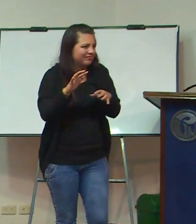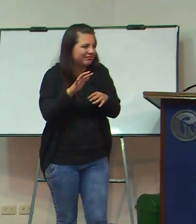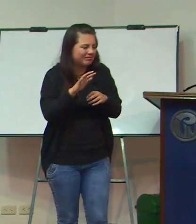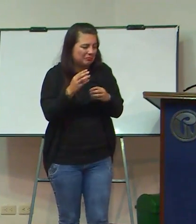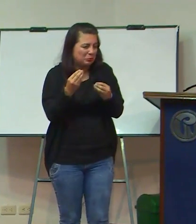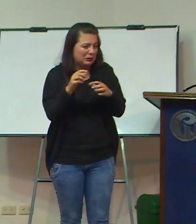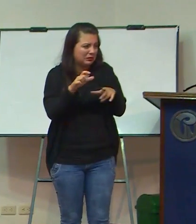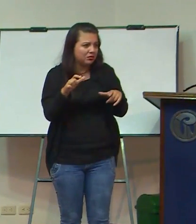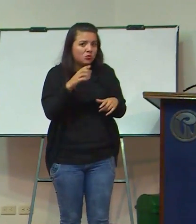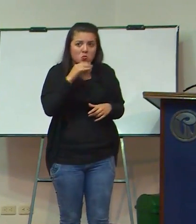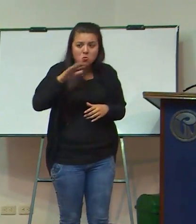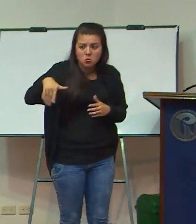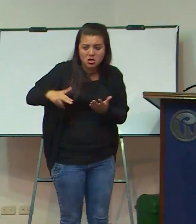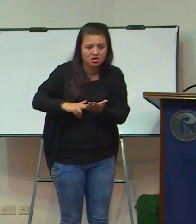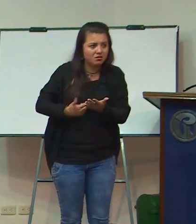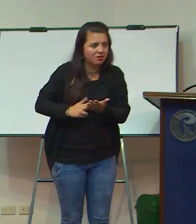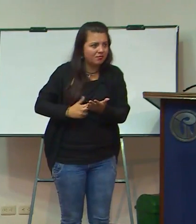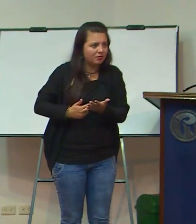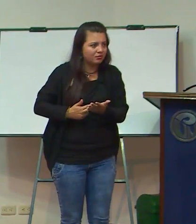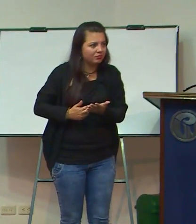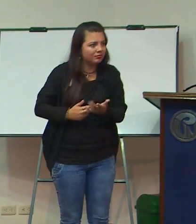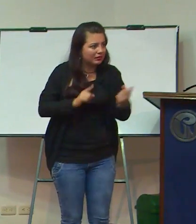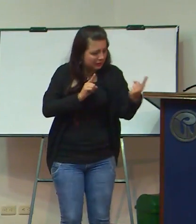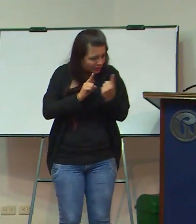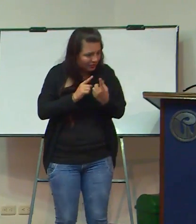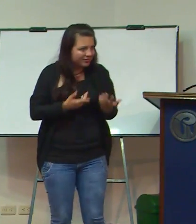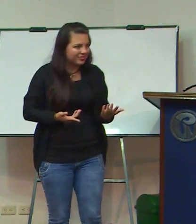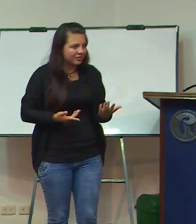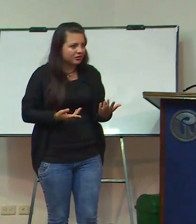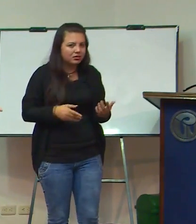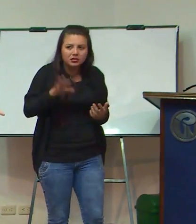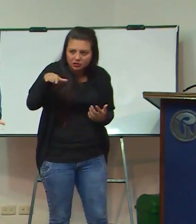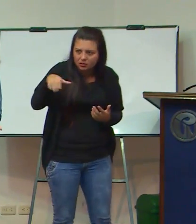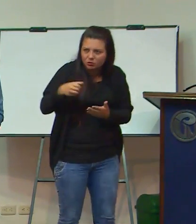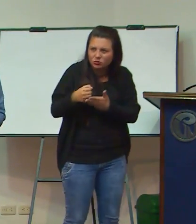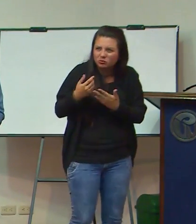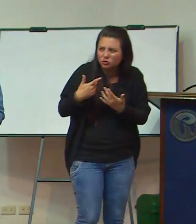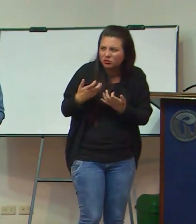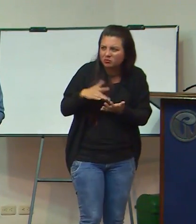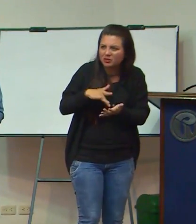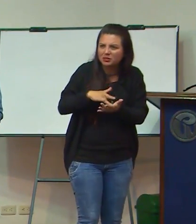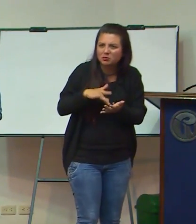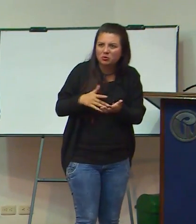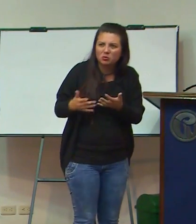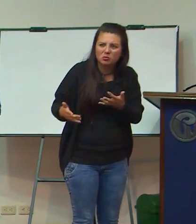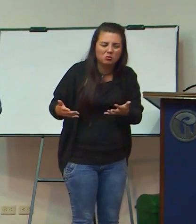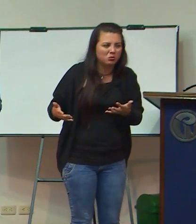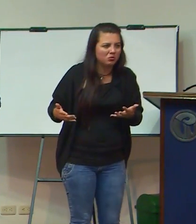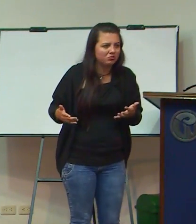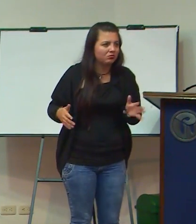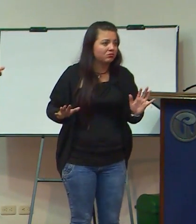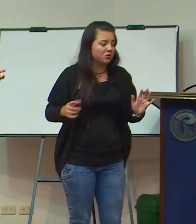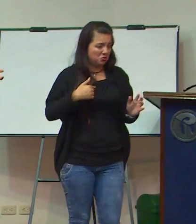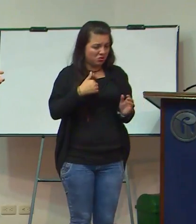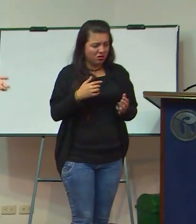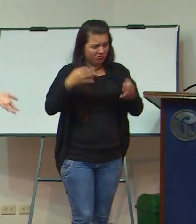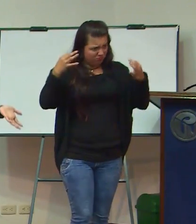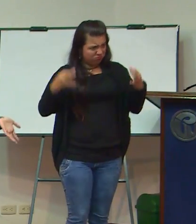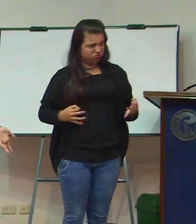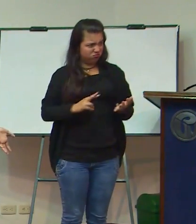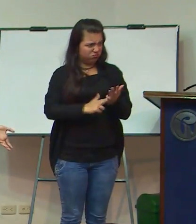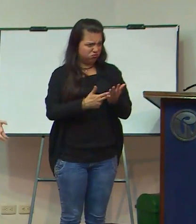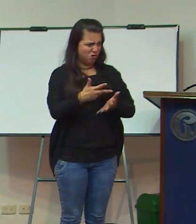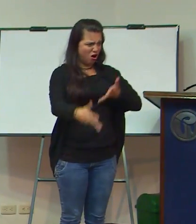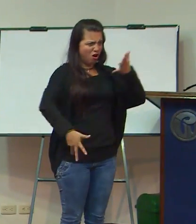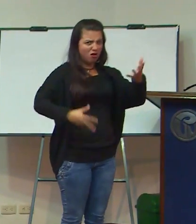masivo y no hay presencia de intérprete, acérquense, compañero, me colabora, yo quiero participar. Si bien no somos intérpretes o no